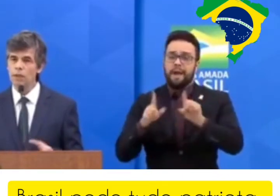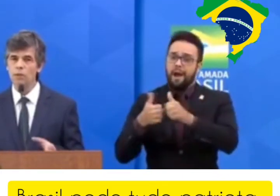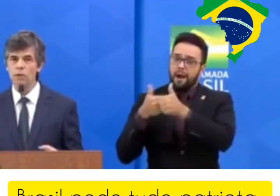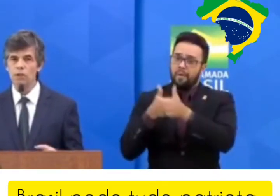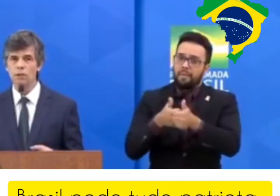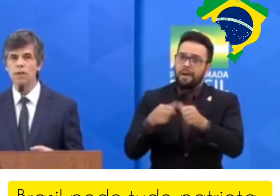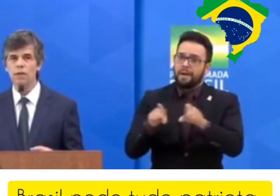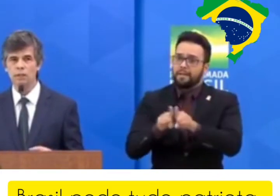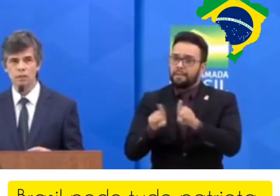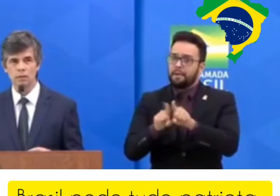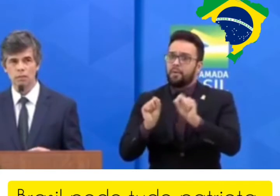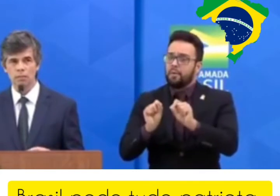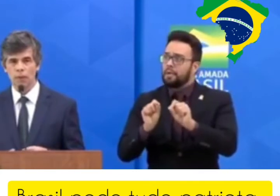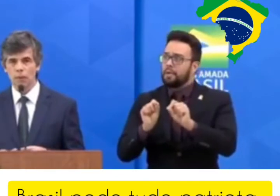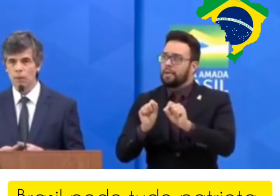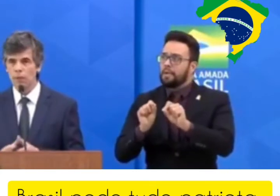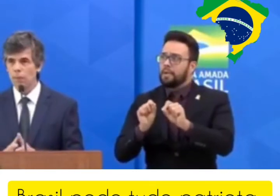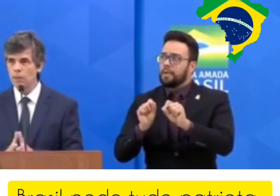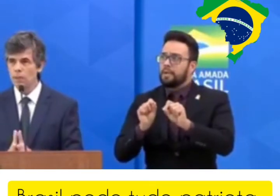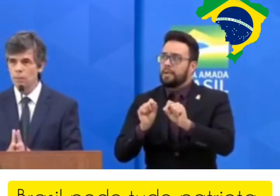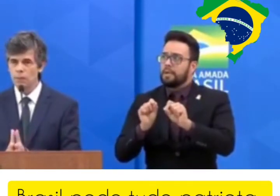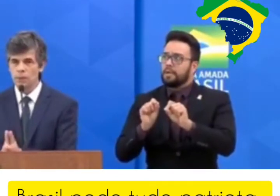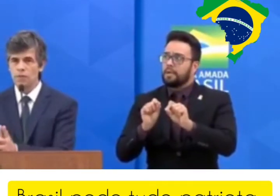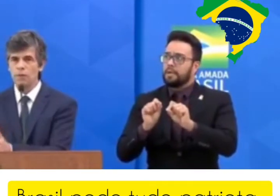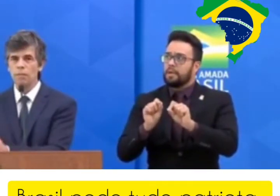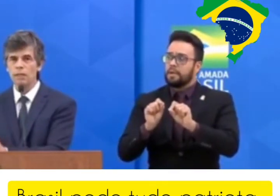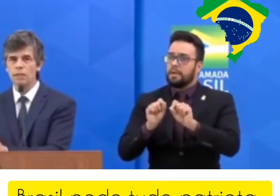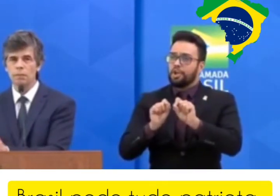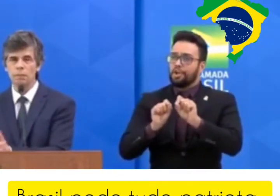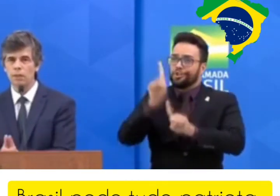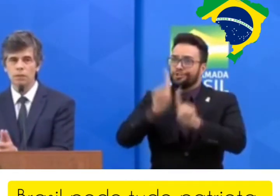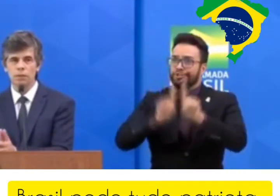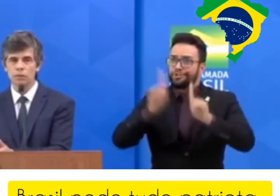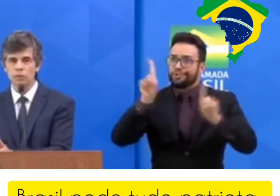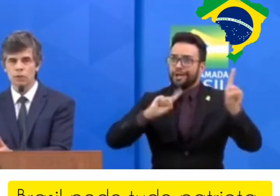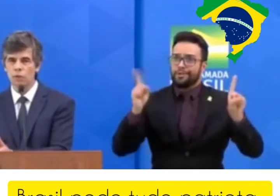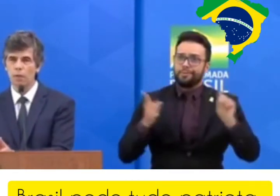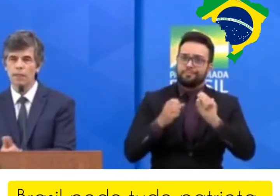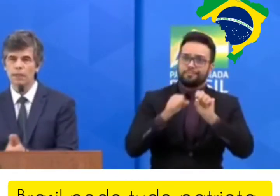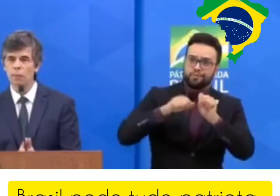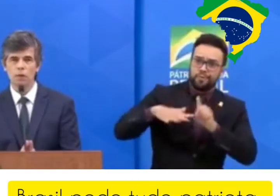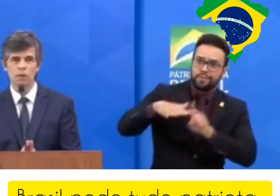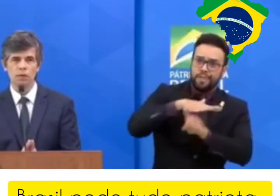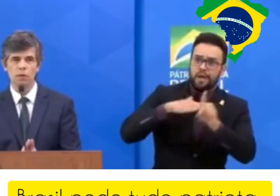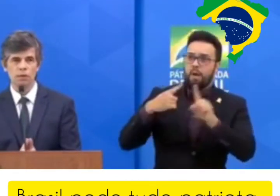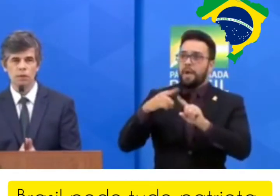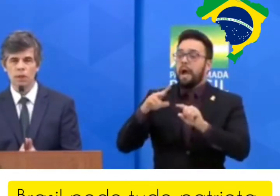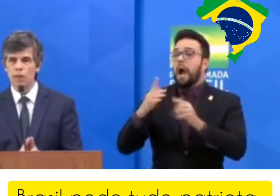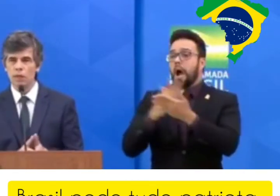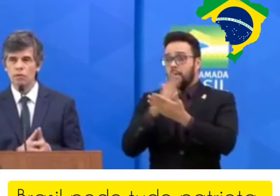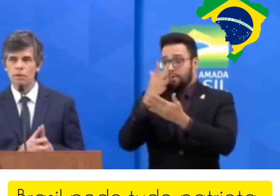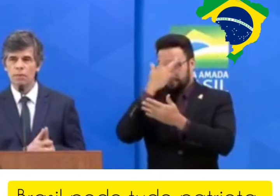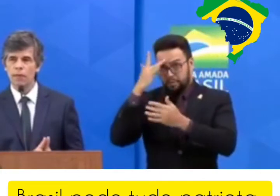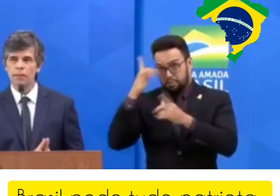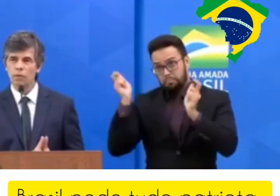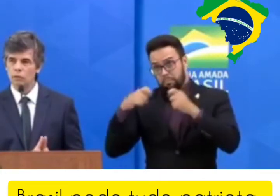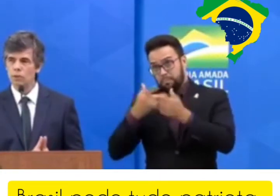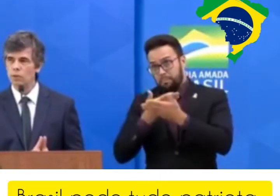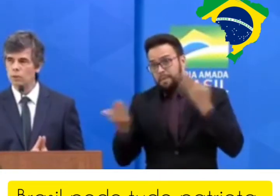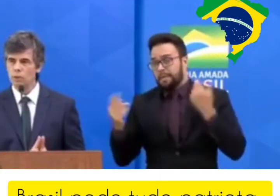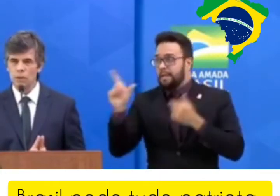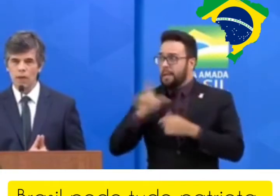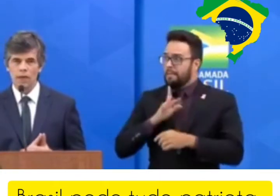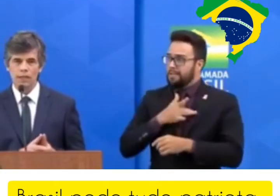também os indicadores sociais. Porque, por exemplo, se a gente tiver mais desemprego de pessoas que vão perder o plano de saúde, isso vai